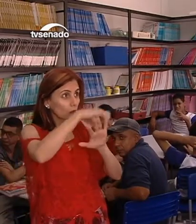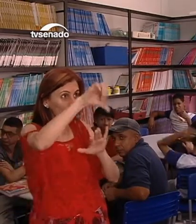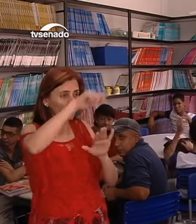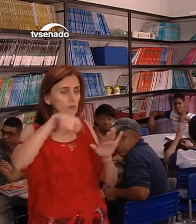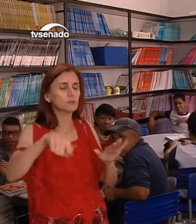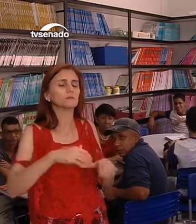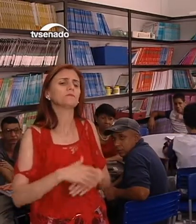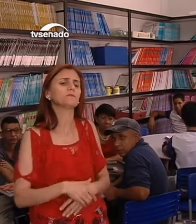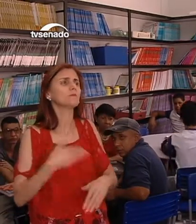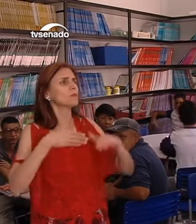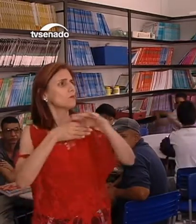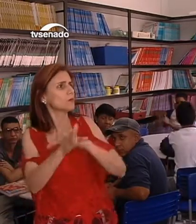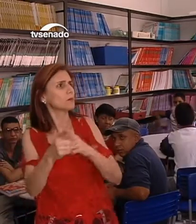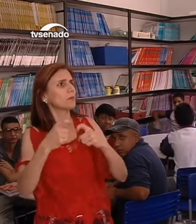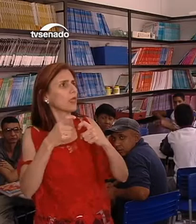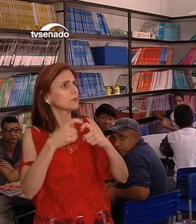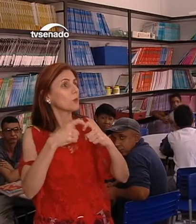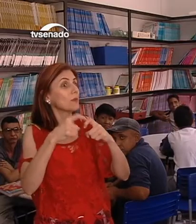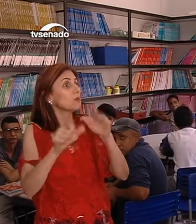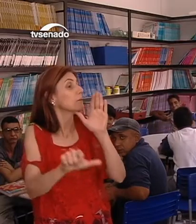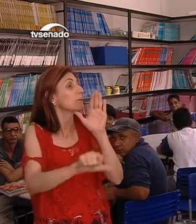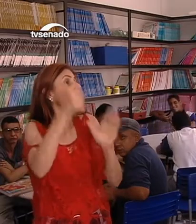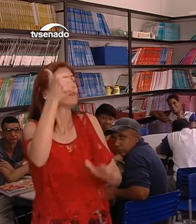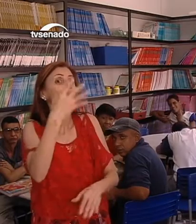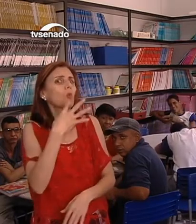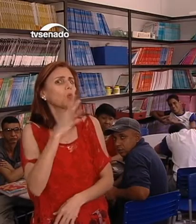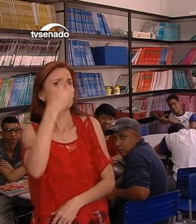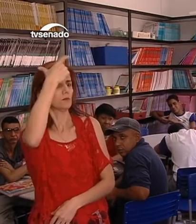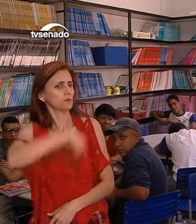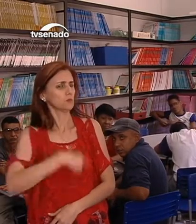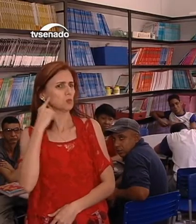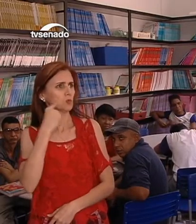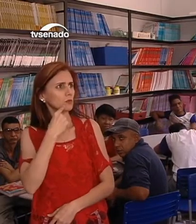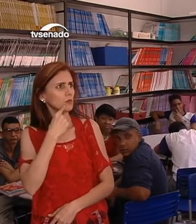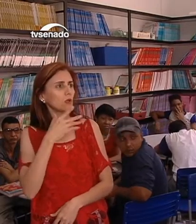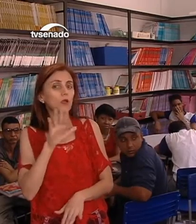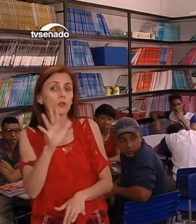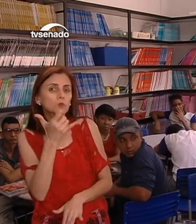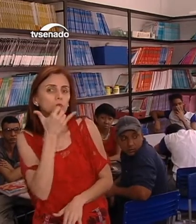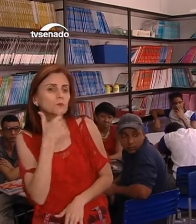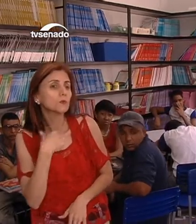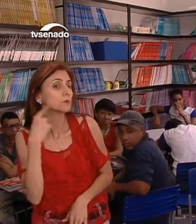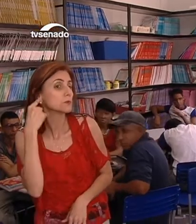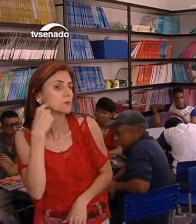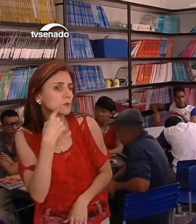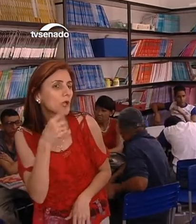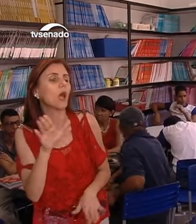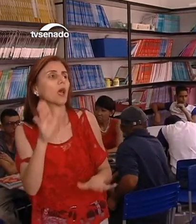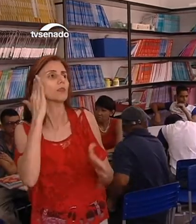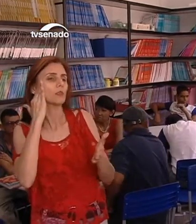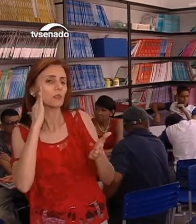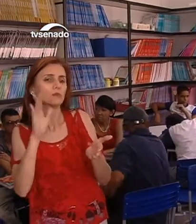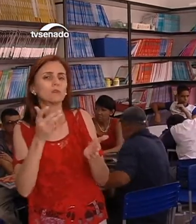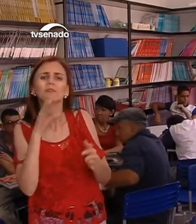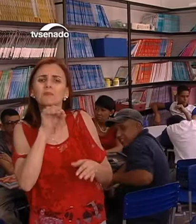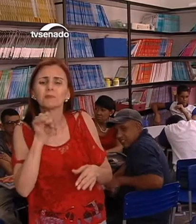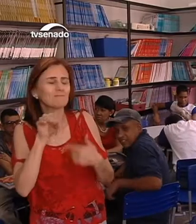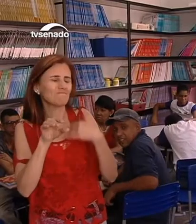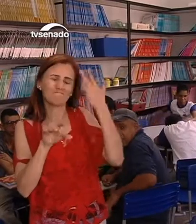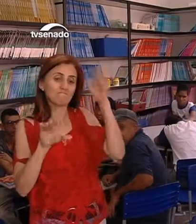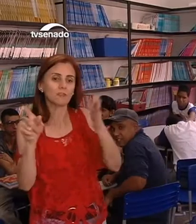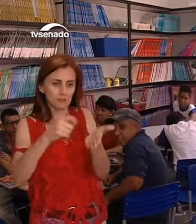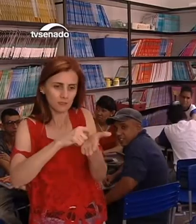estava grávida de nove meses eu fui no médico ele não me conhecia não sabe qual é a surda a eu disse que era